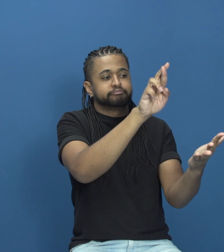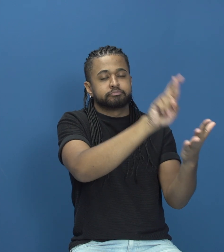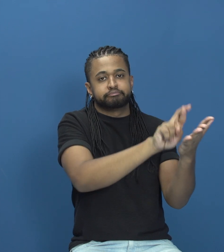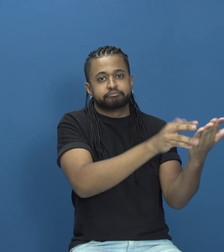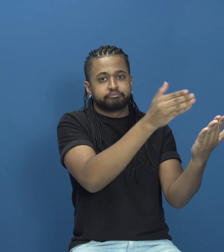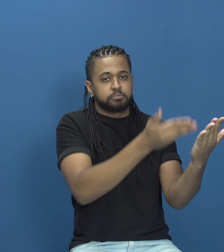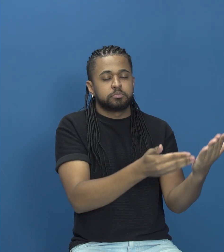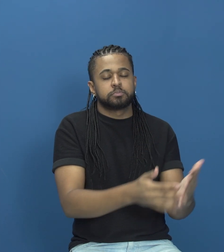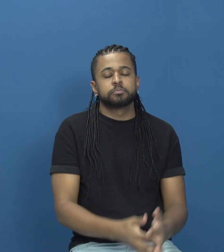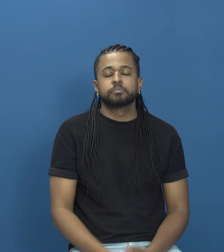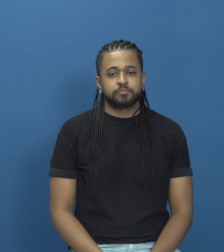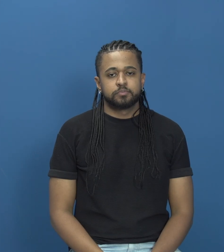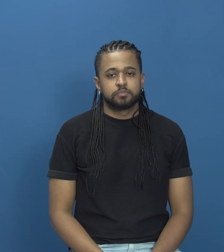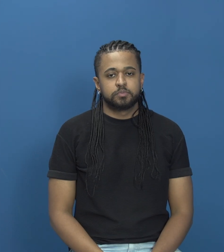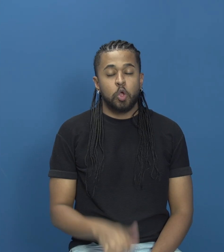edital.